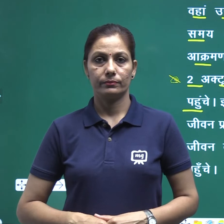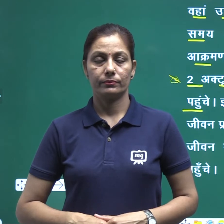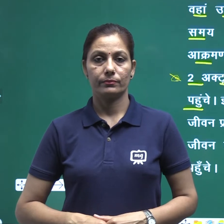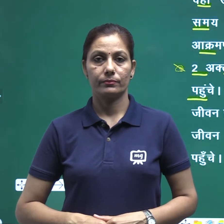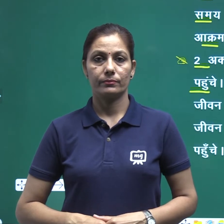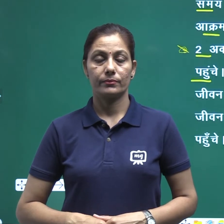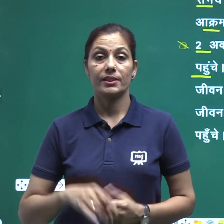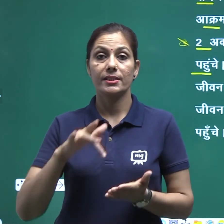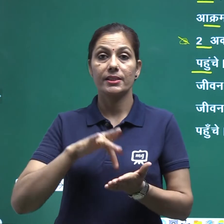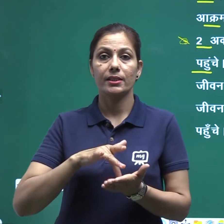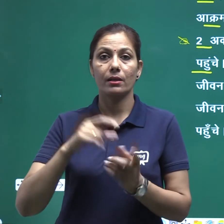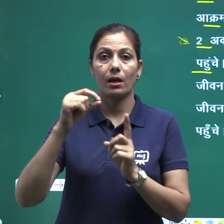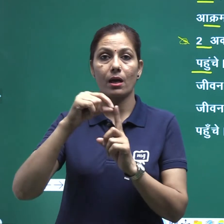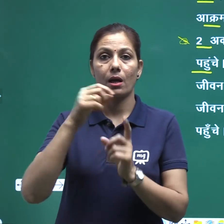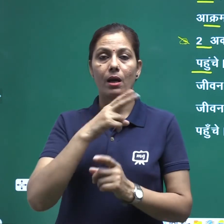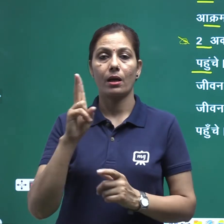पेरिस में